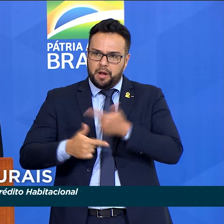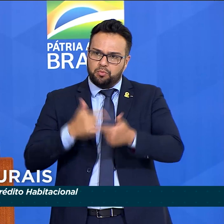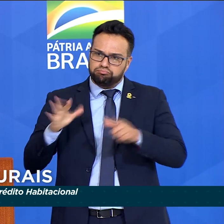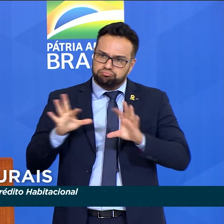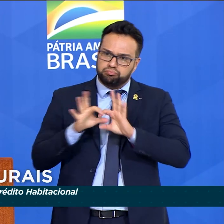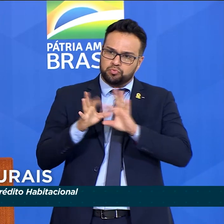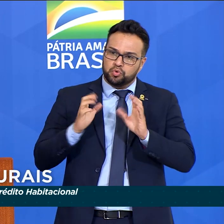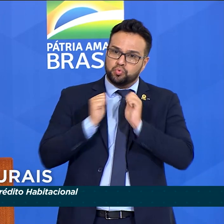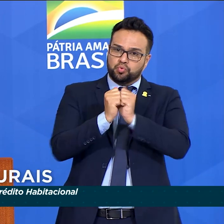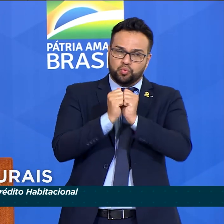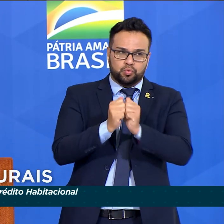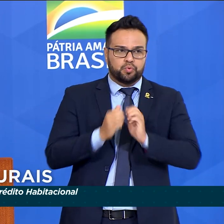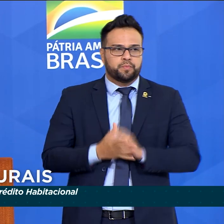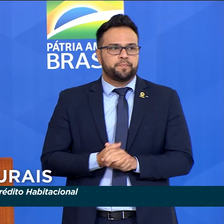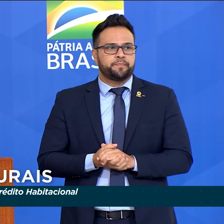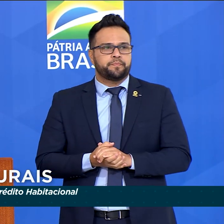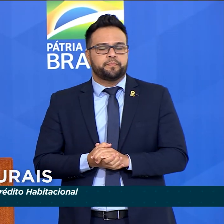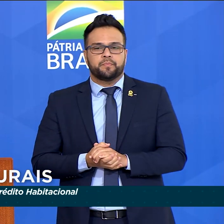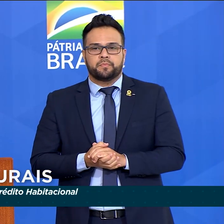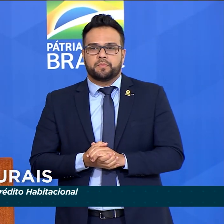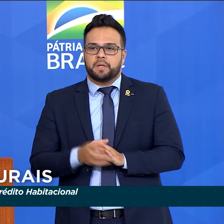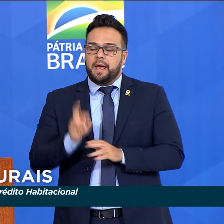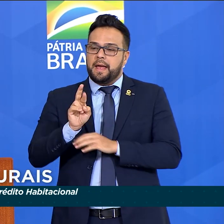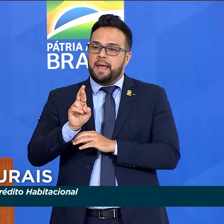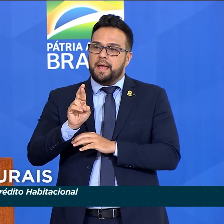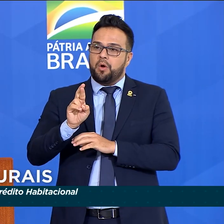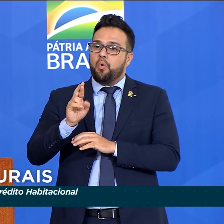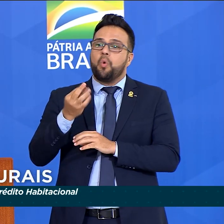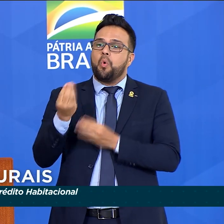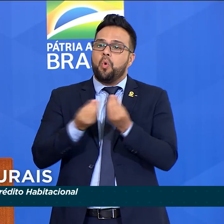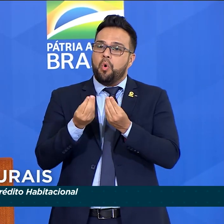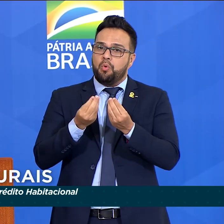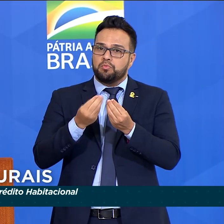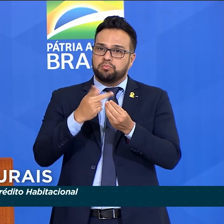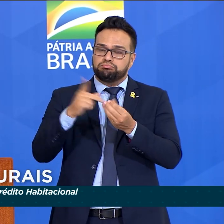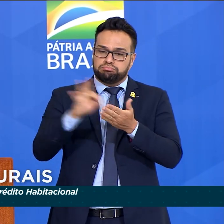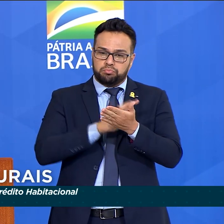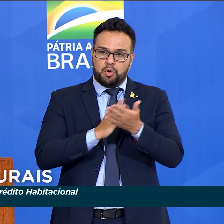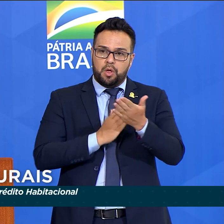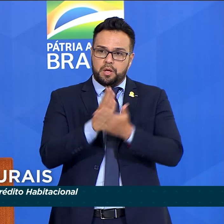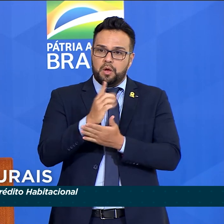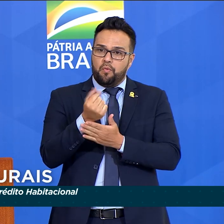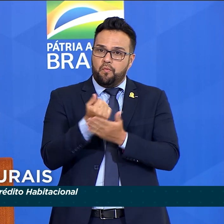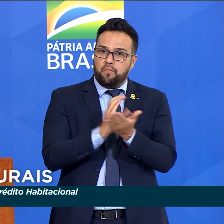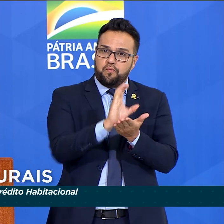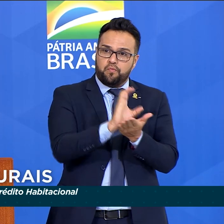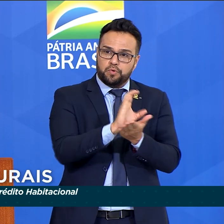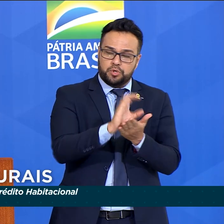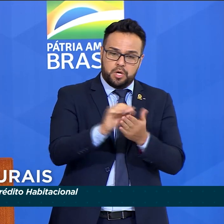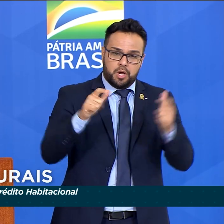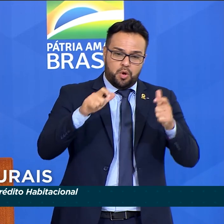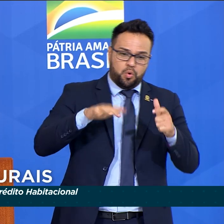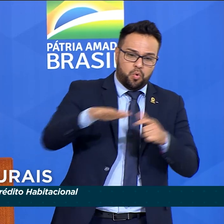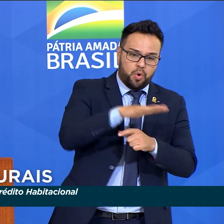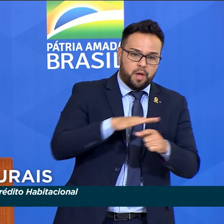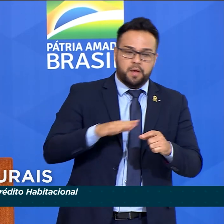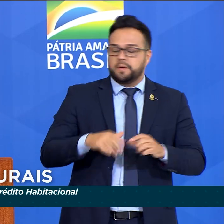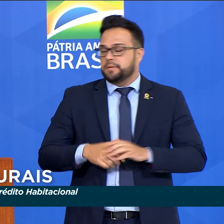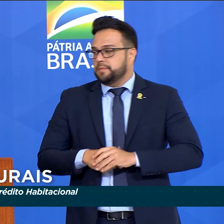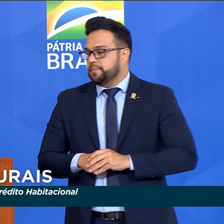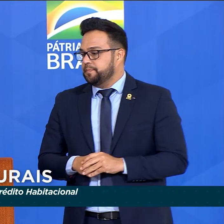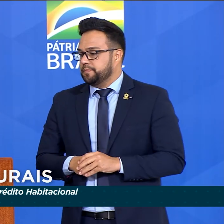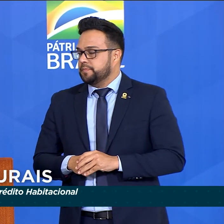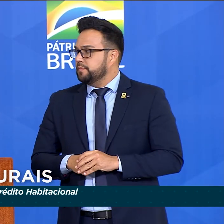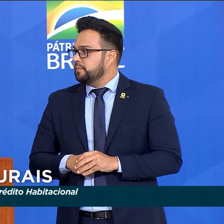regularização fundiária naquela região. Mas também, atuando em conjunto conosco, com a ANATE, com o